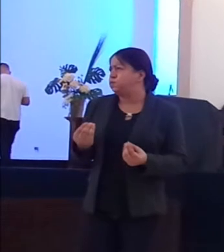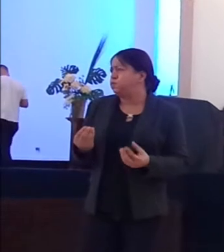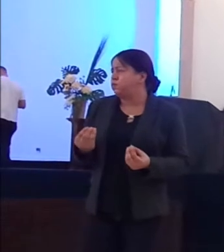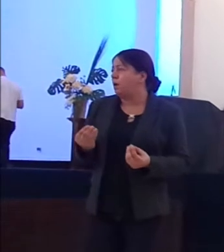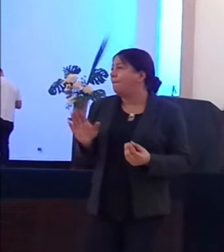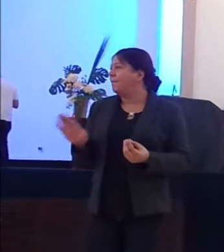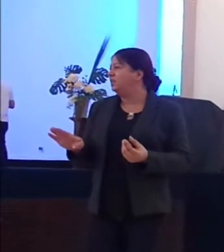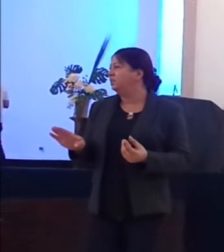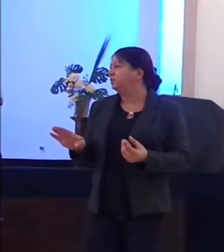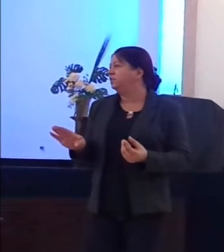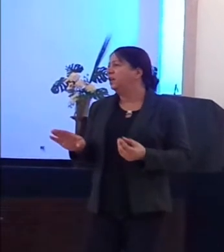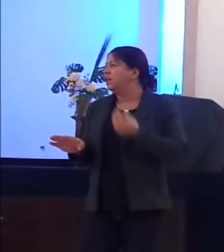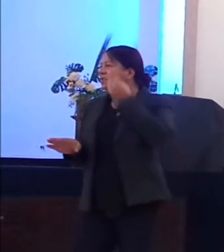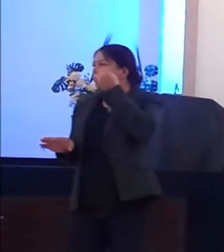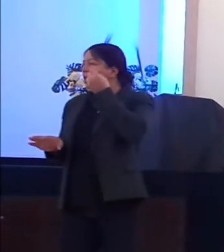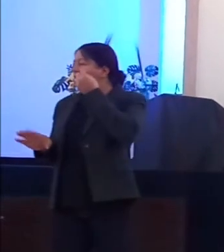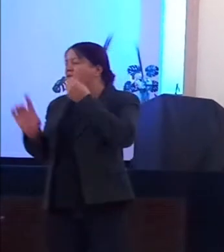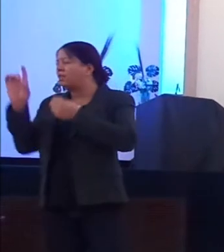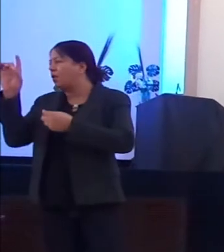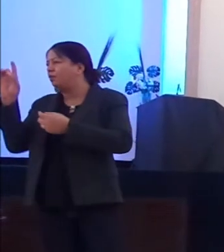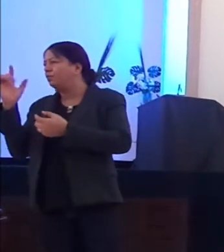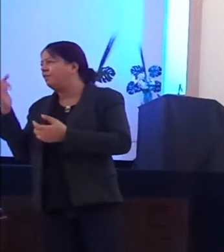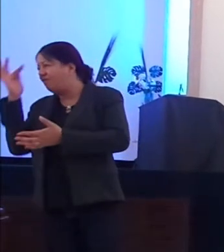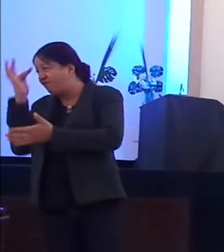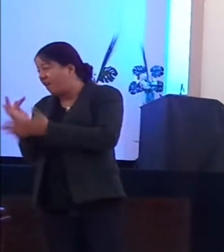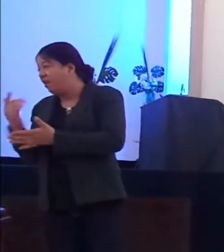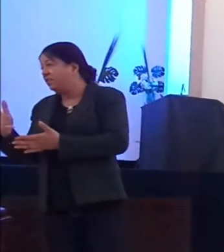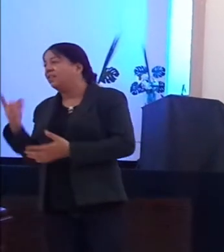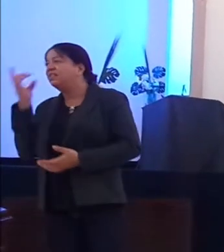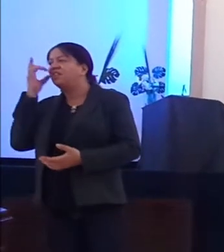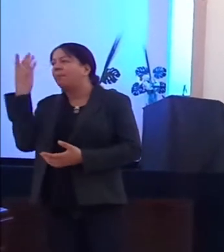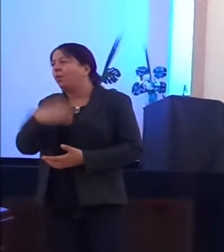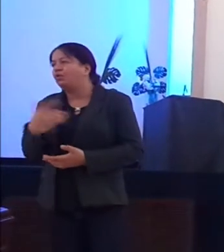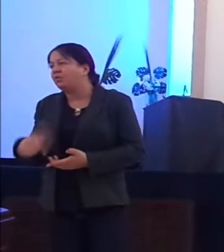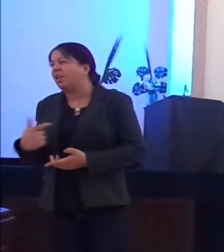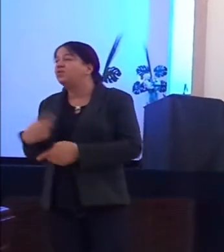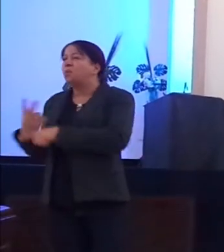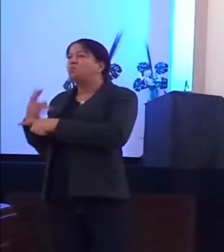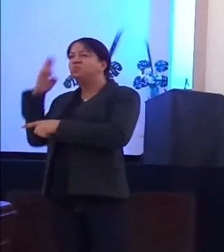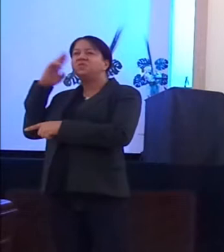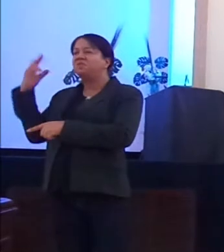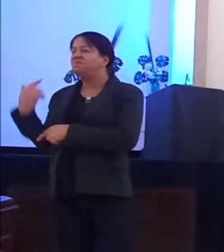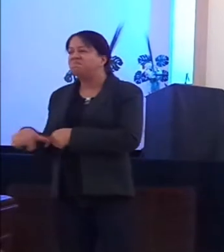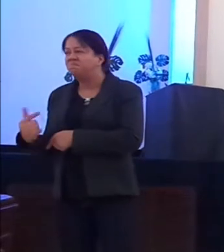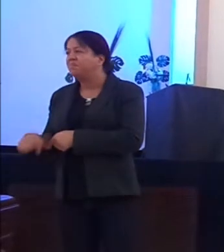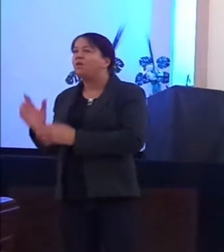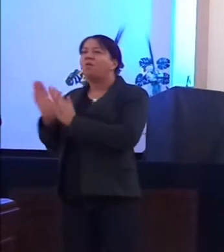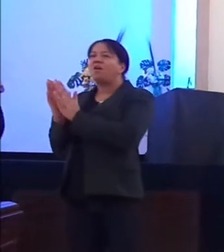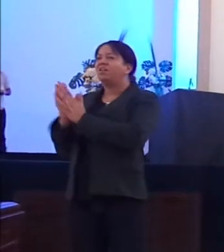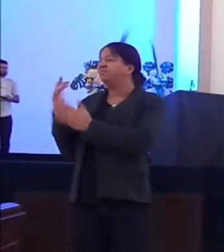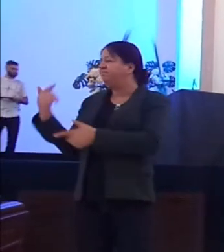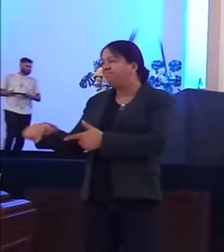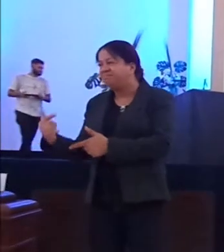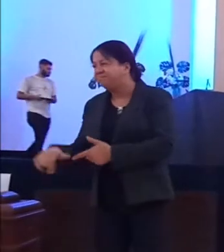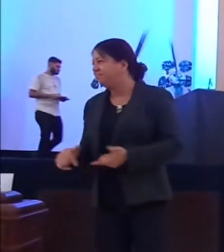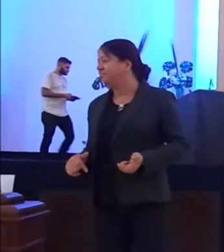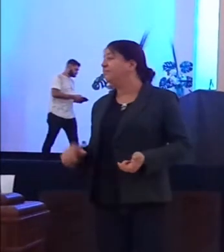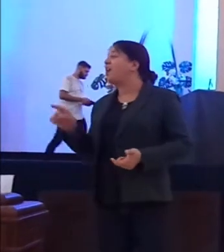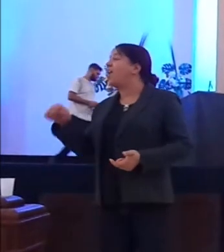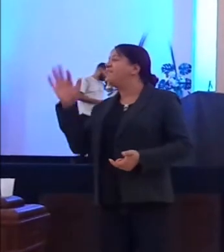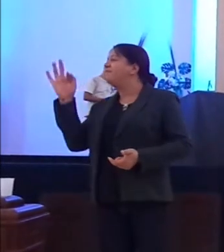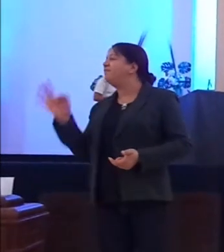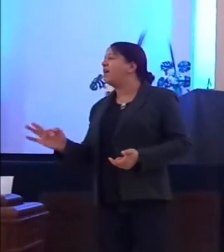está vivendo a fé. Não está dando testemunho, não busca o Senhor, não ora. É a